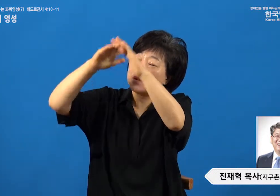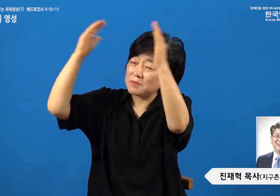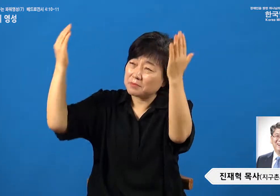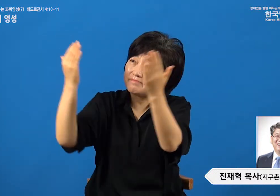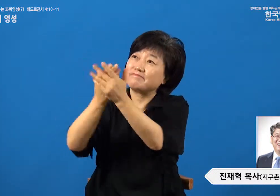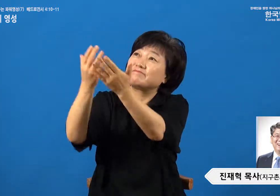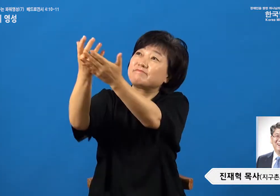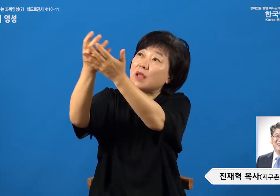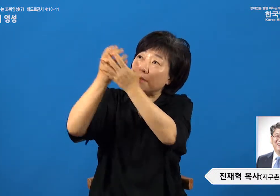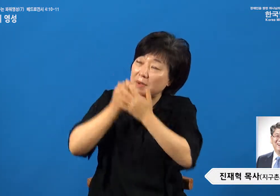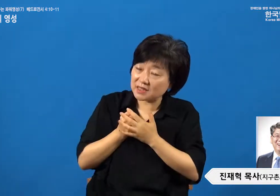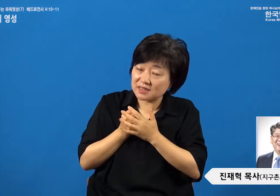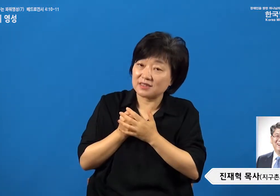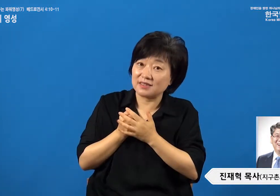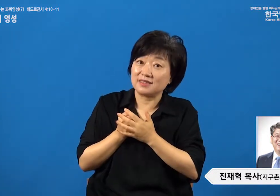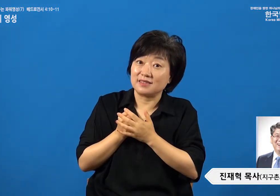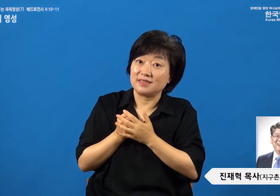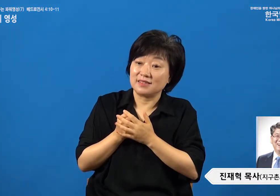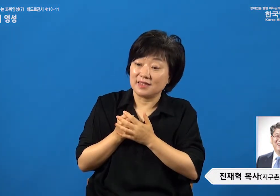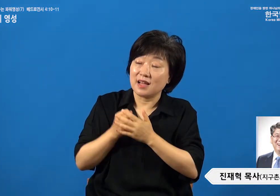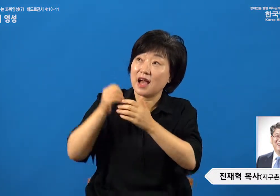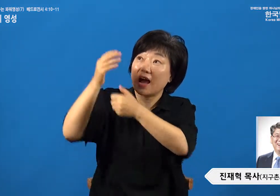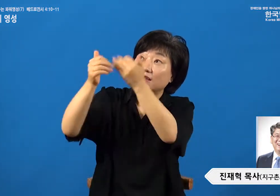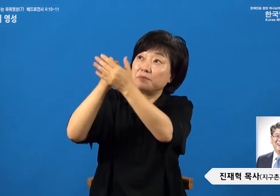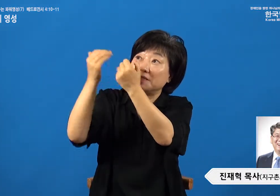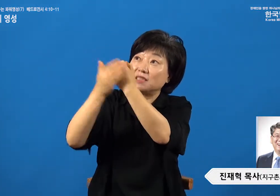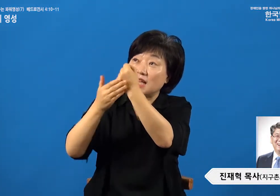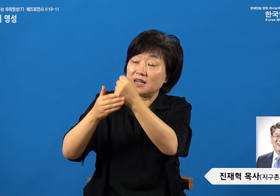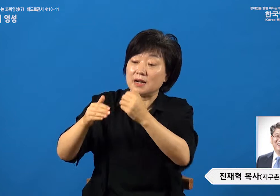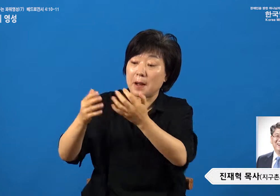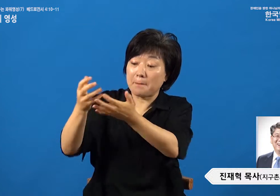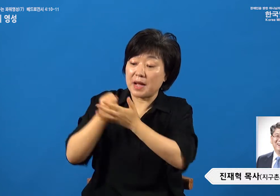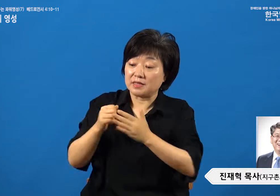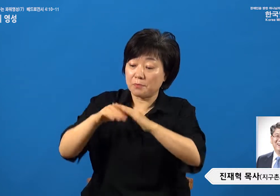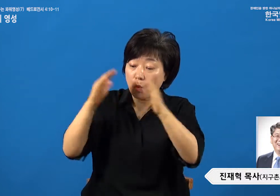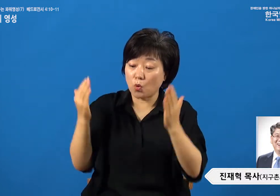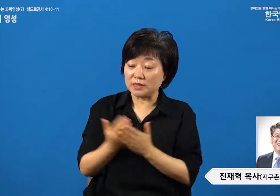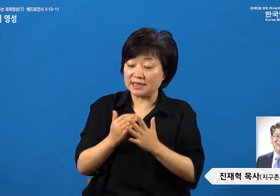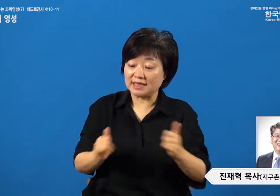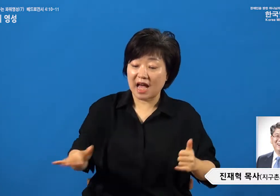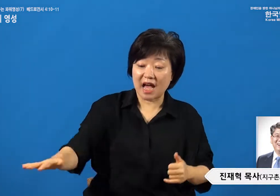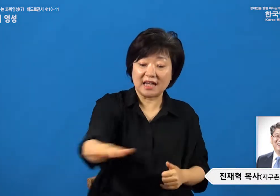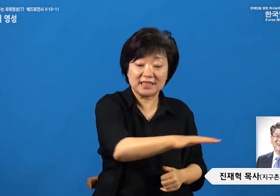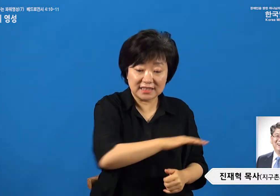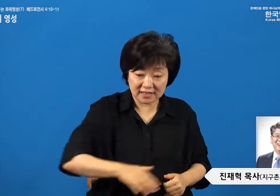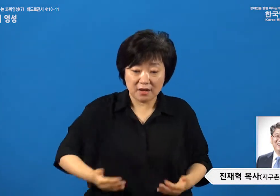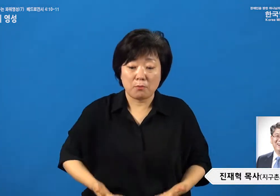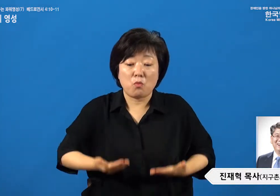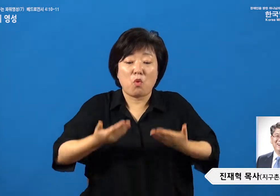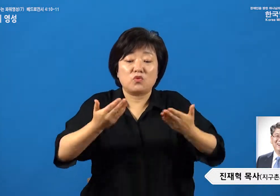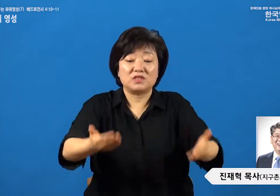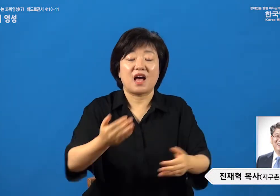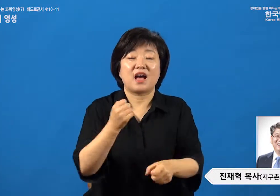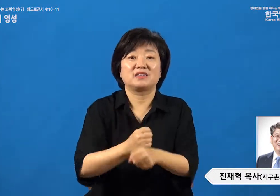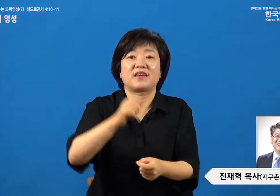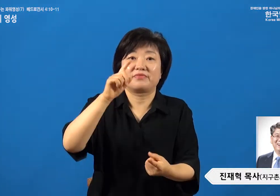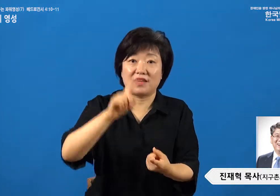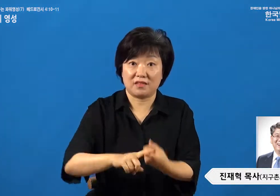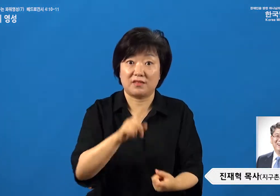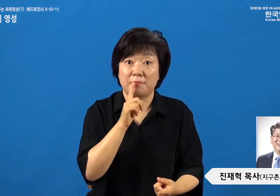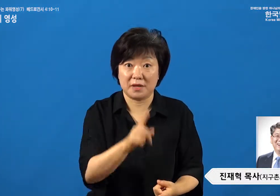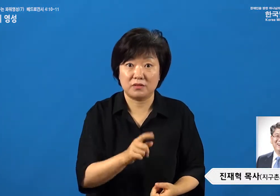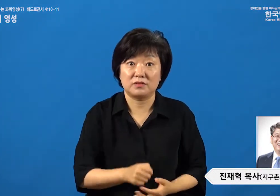하나님께서 명령하시는 말씀이란 사실을 성경은 우리에게 말하고 있습니다.